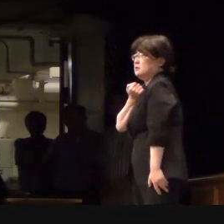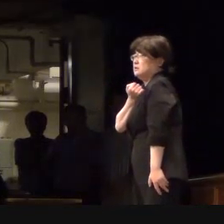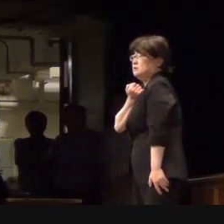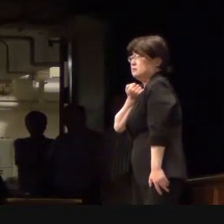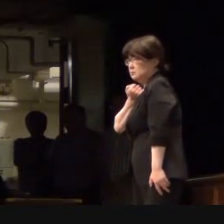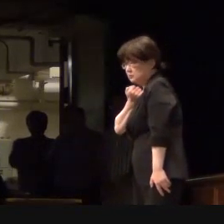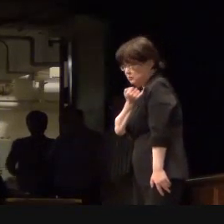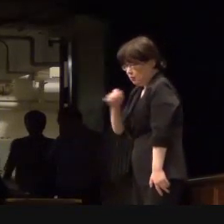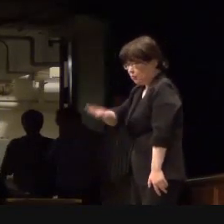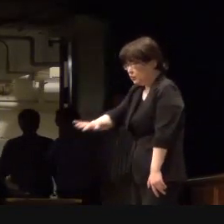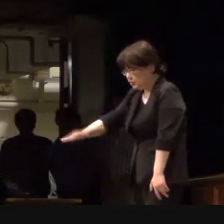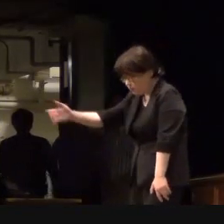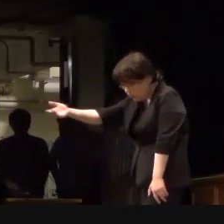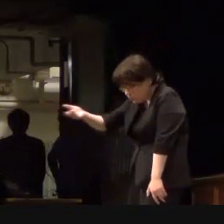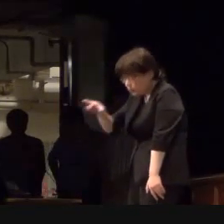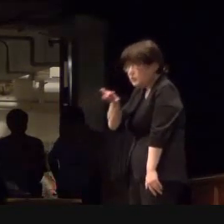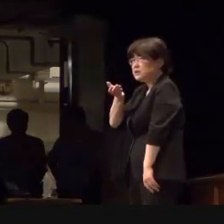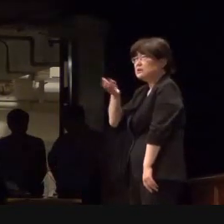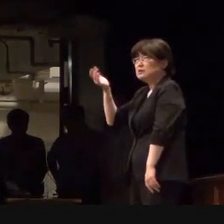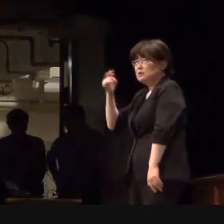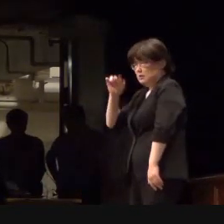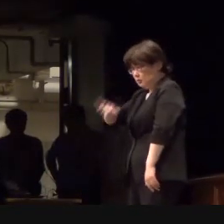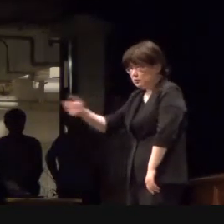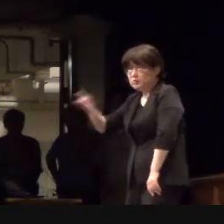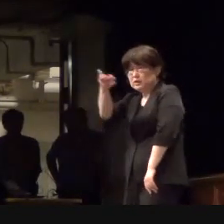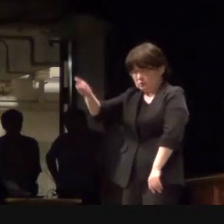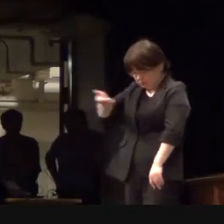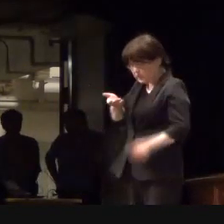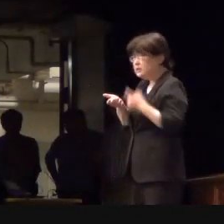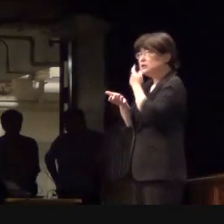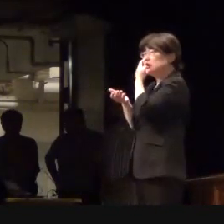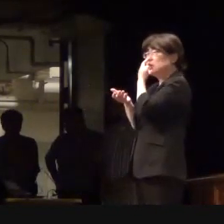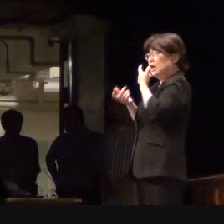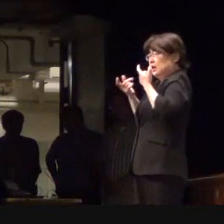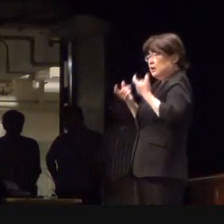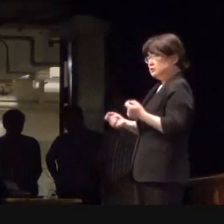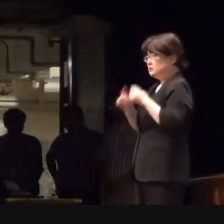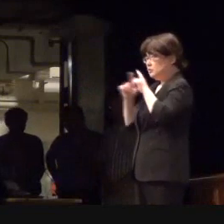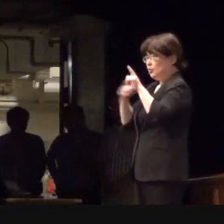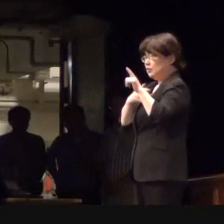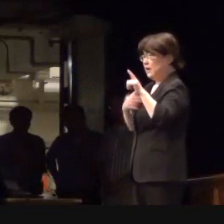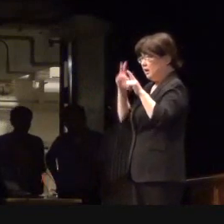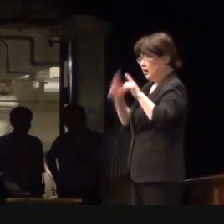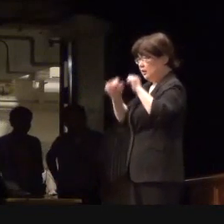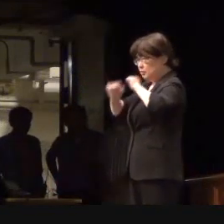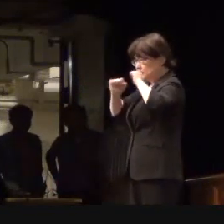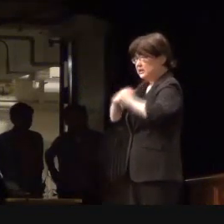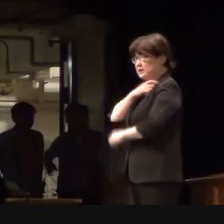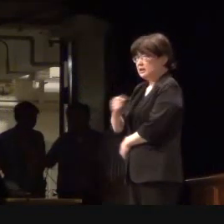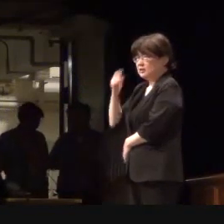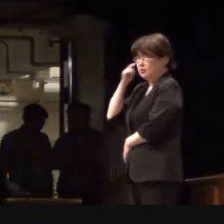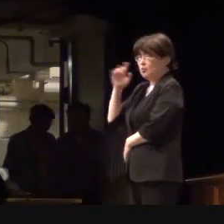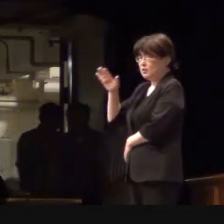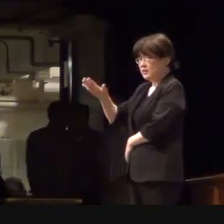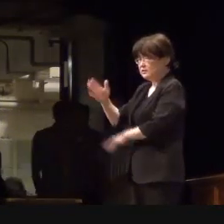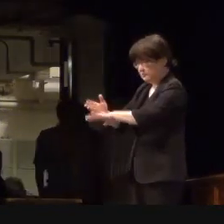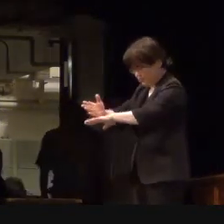その問いにきちっと答えられるように私は行きたいと思います。